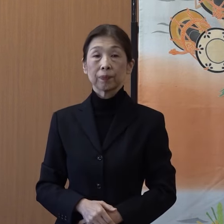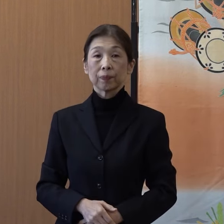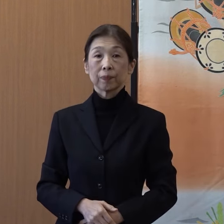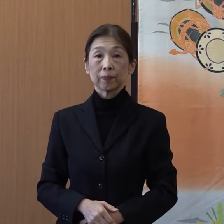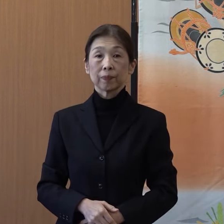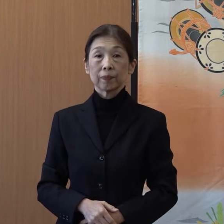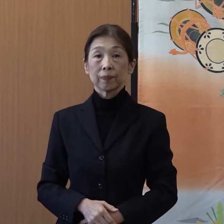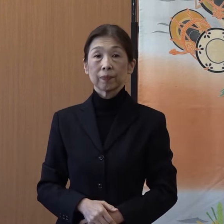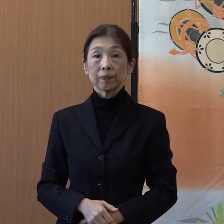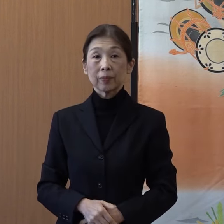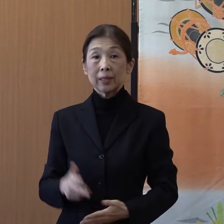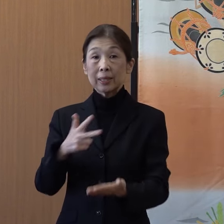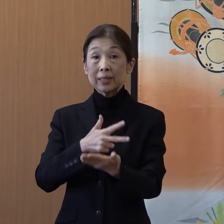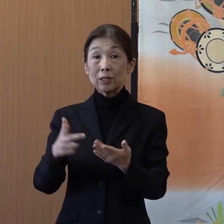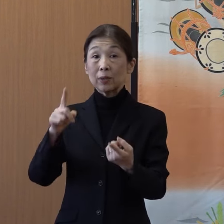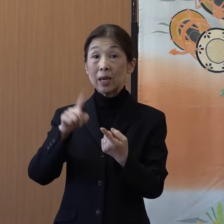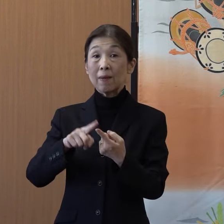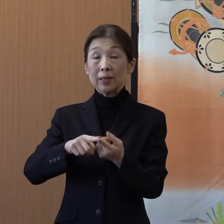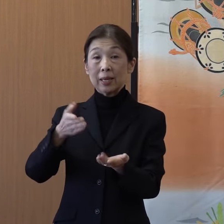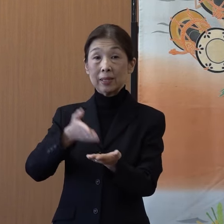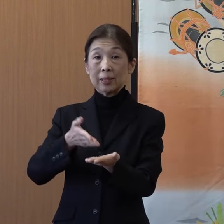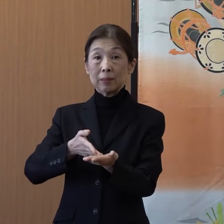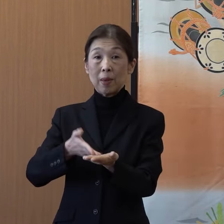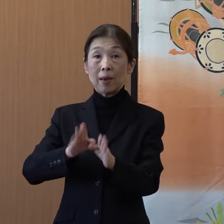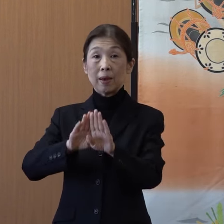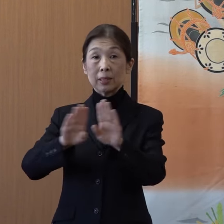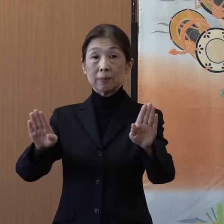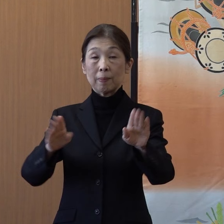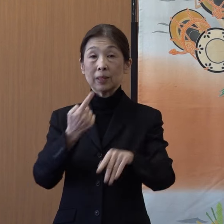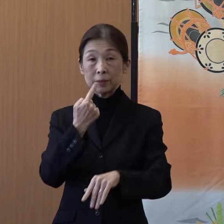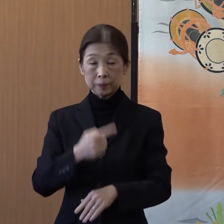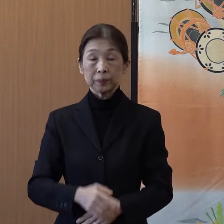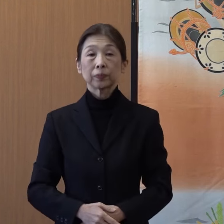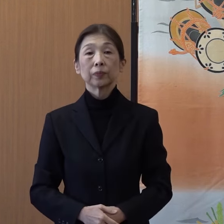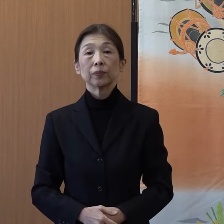それでは資料に基づきまして説明をさせていただきます。